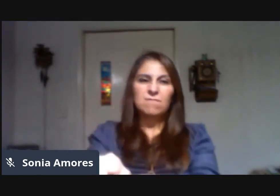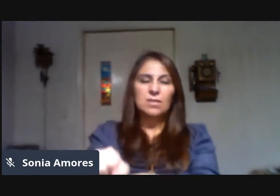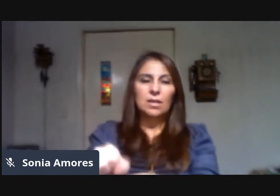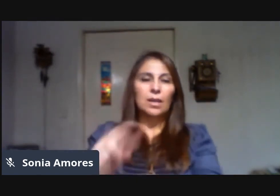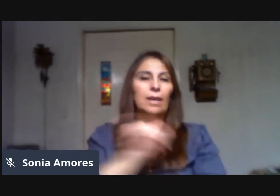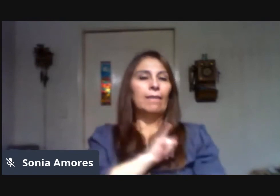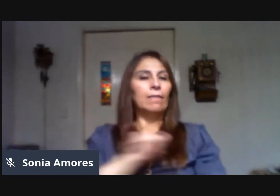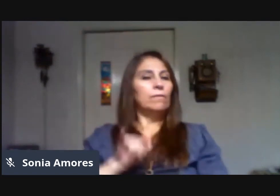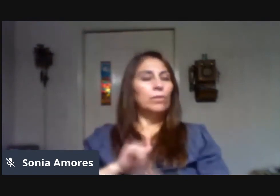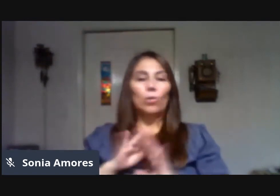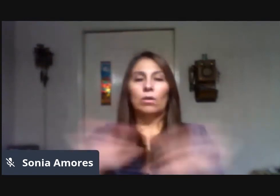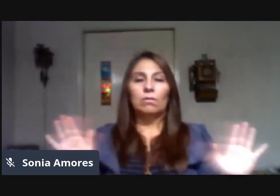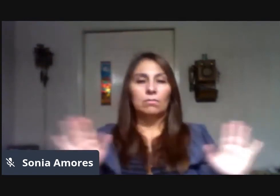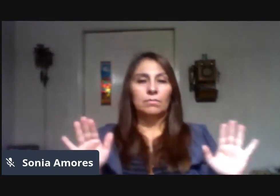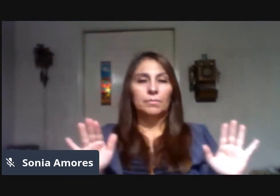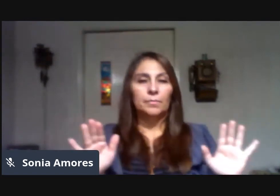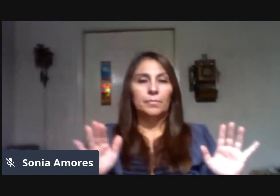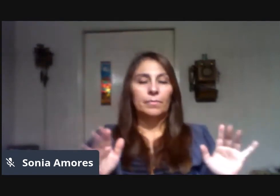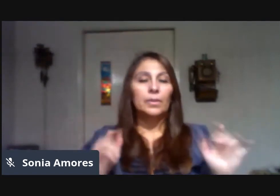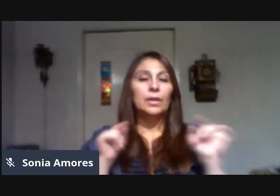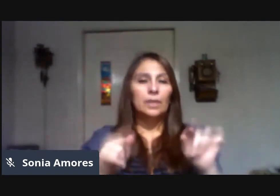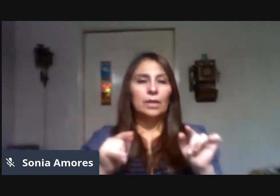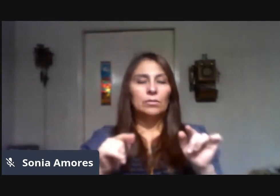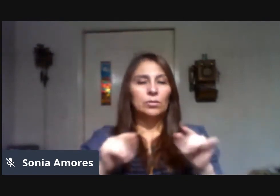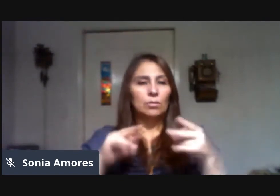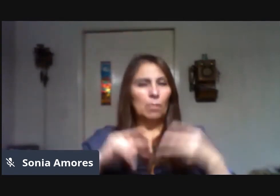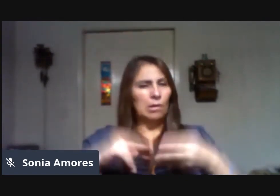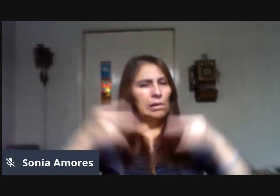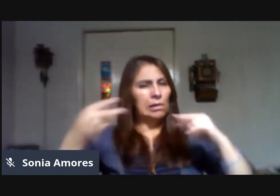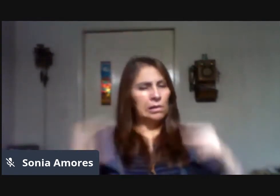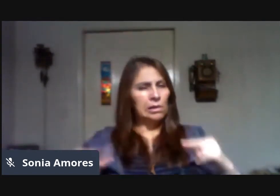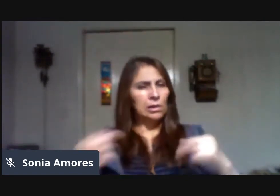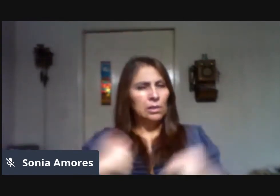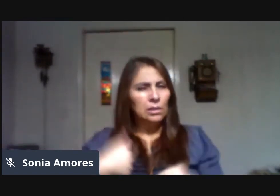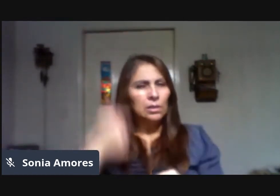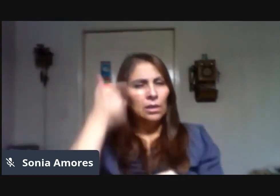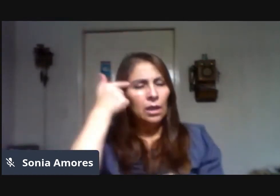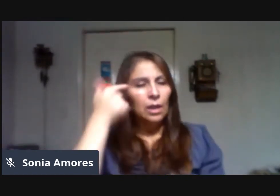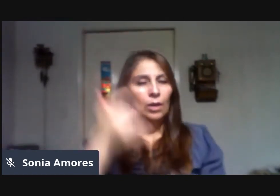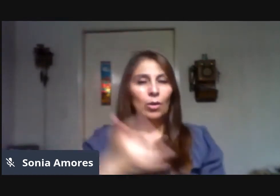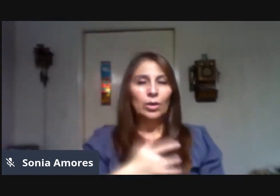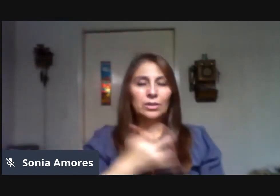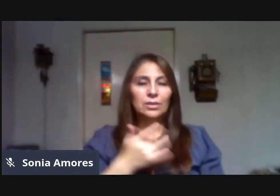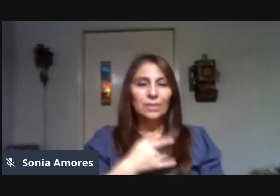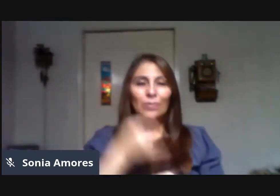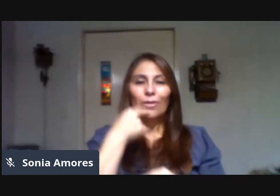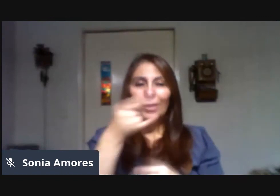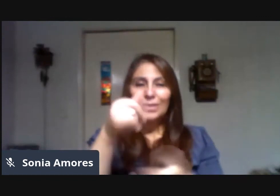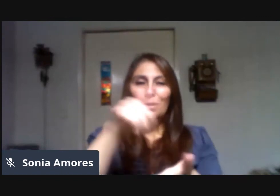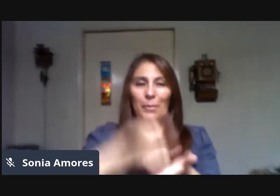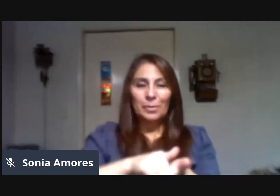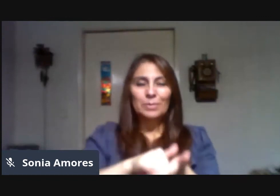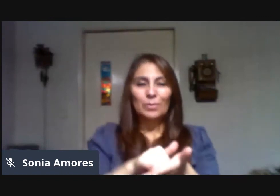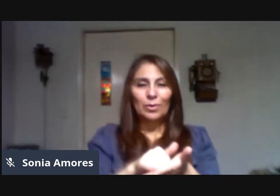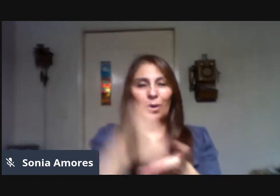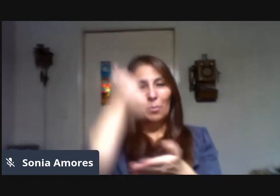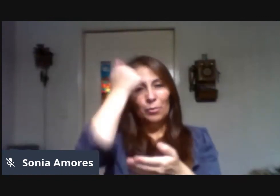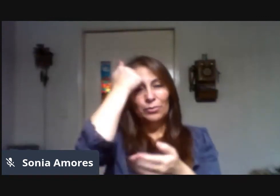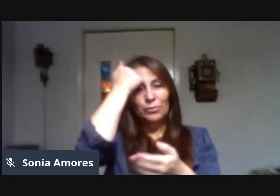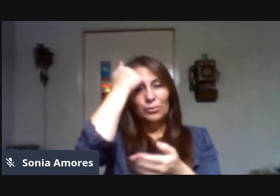parte de la contradicción que siento con lo que en parte decía Germán. Y es que